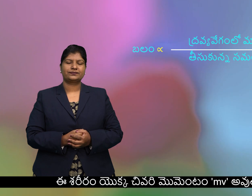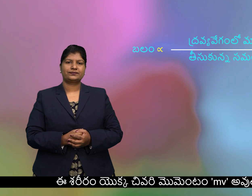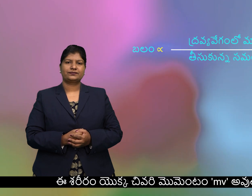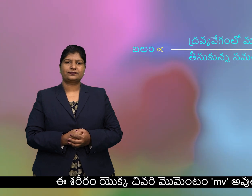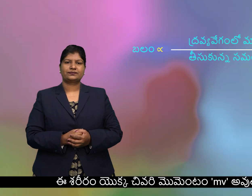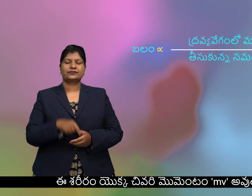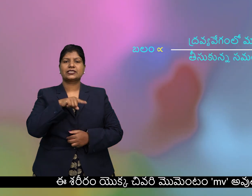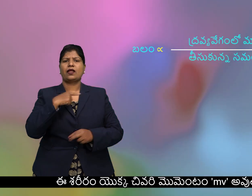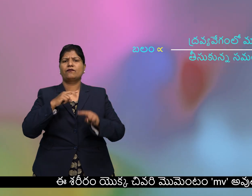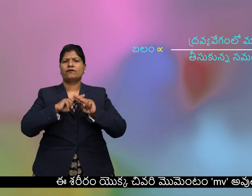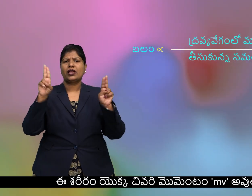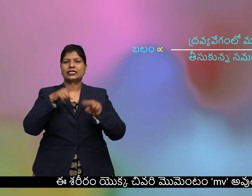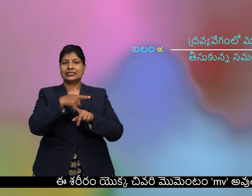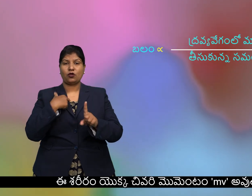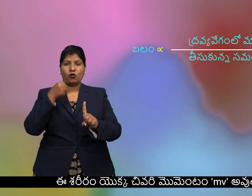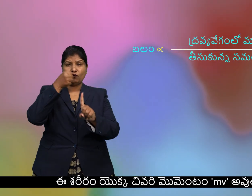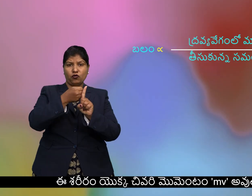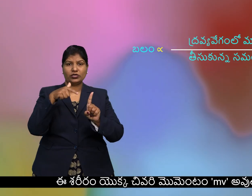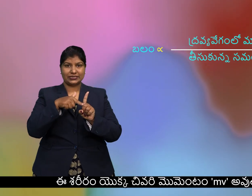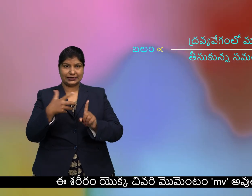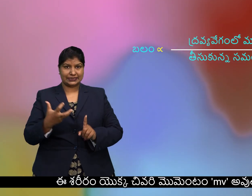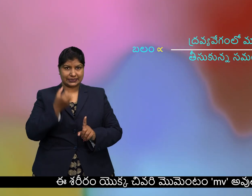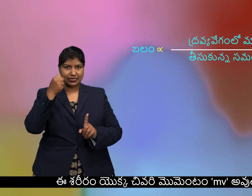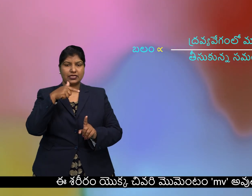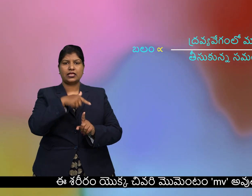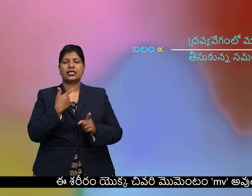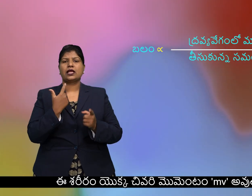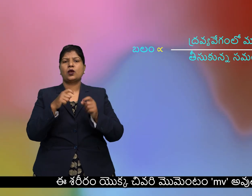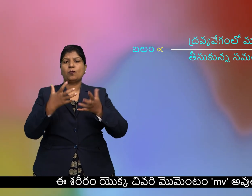ఈ శరీరం యొక్క చివరి మొమెంటం mv అవుతుంది.